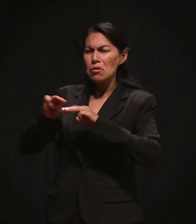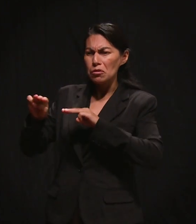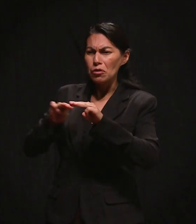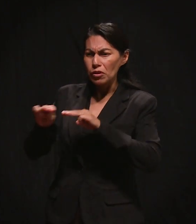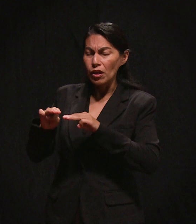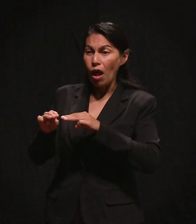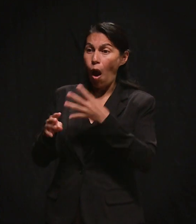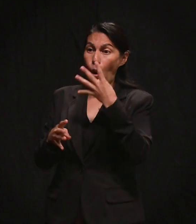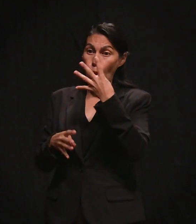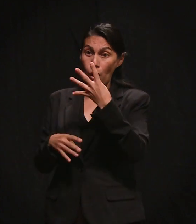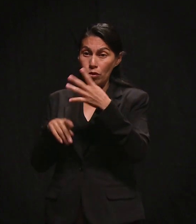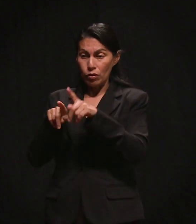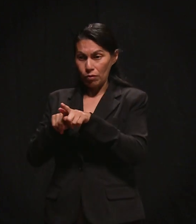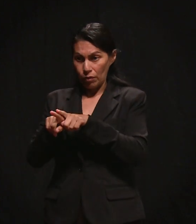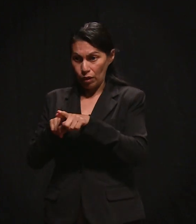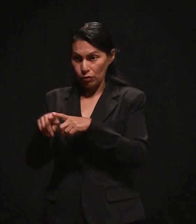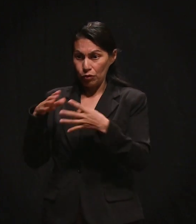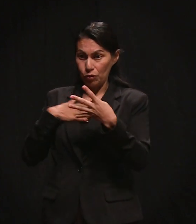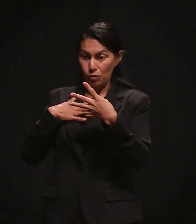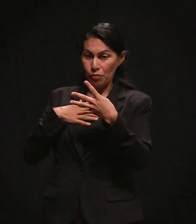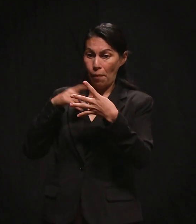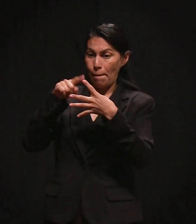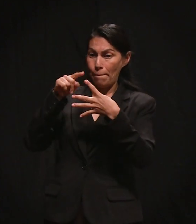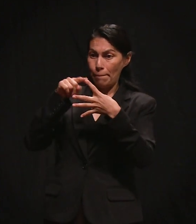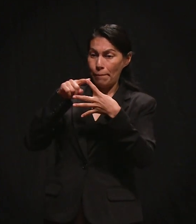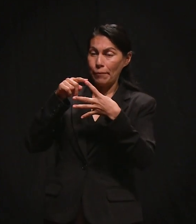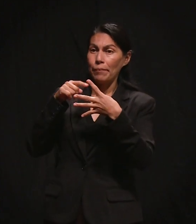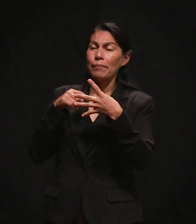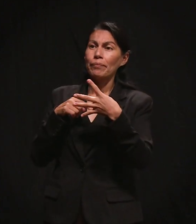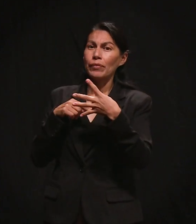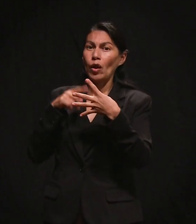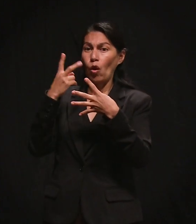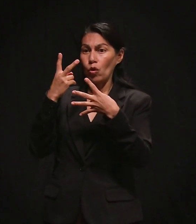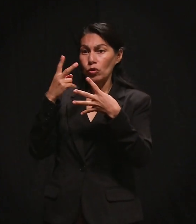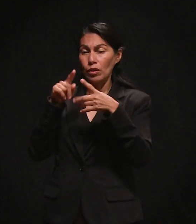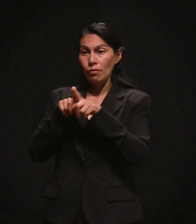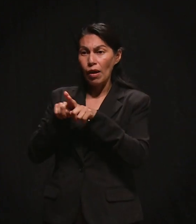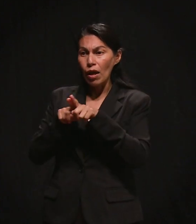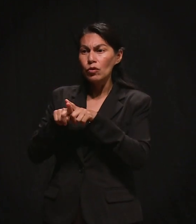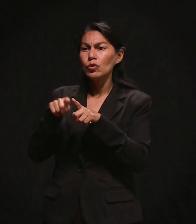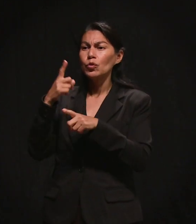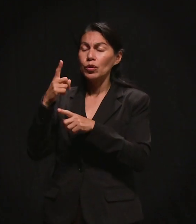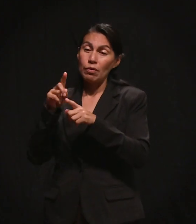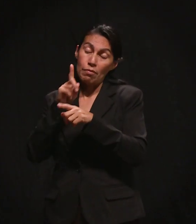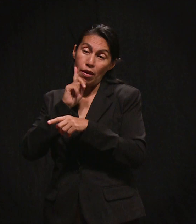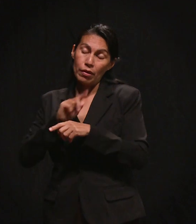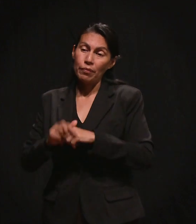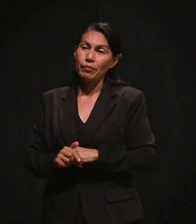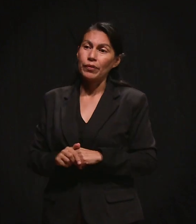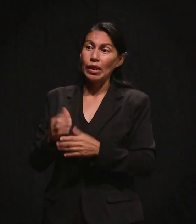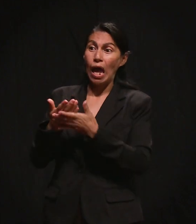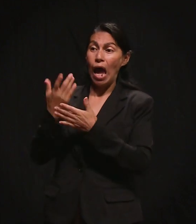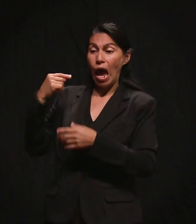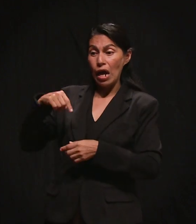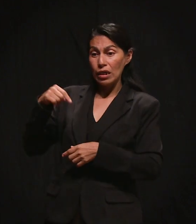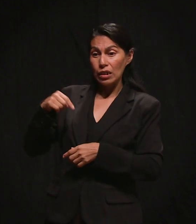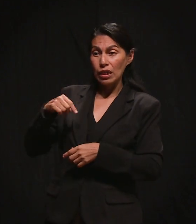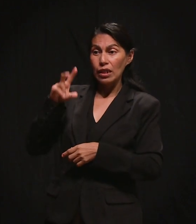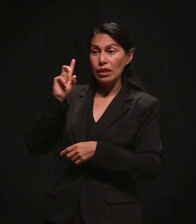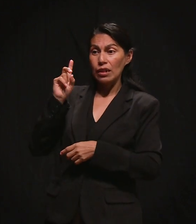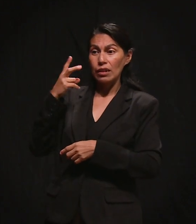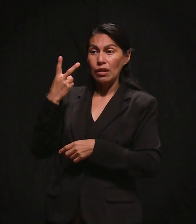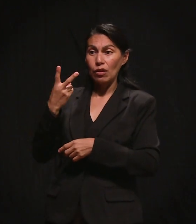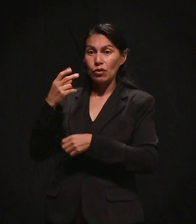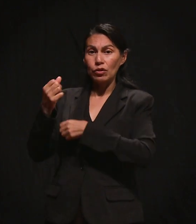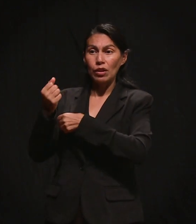la mayor. Tengo 2 hermanas y un hermano. Y llegamos aquí hace 32 años para que pudiéramos